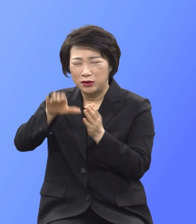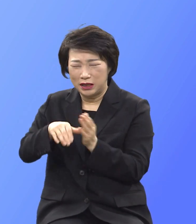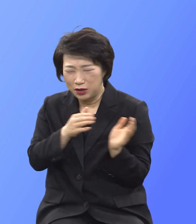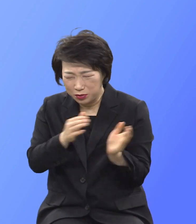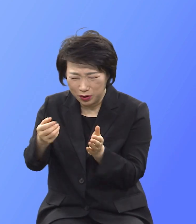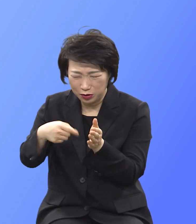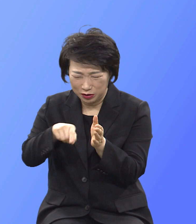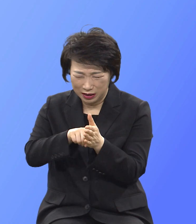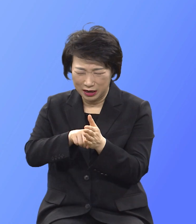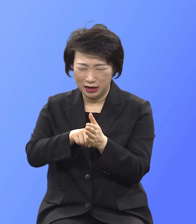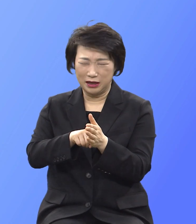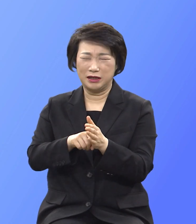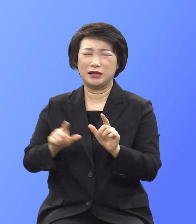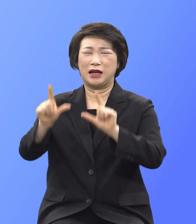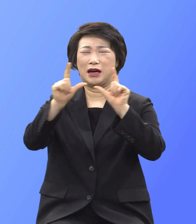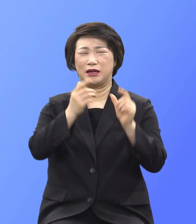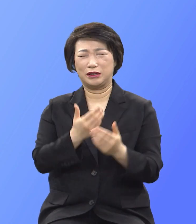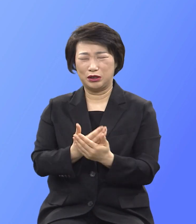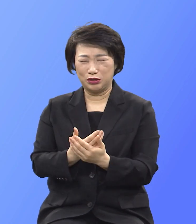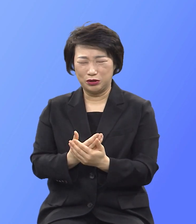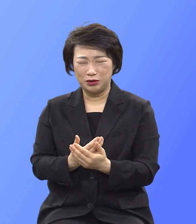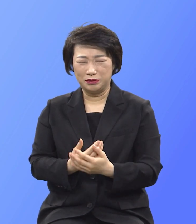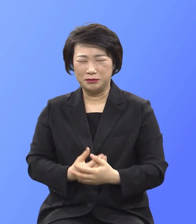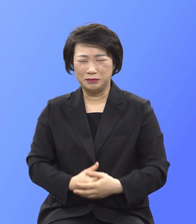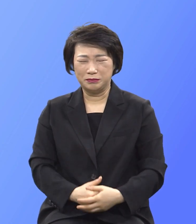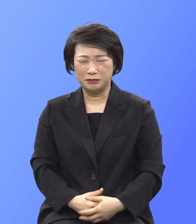때를 만들게 하옵소서.